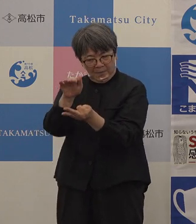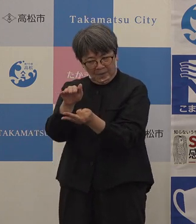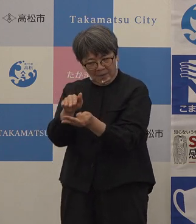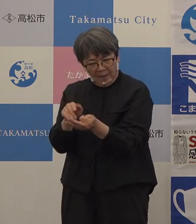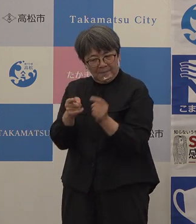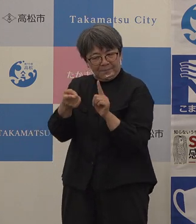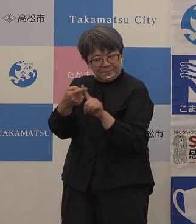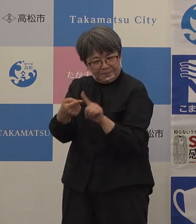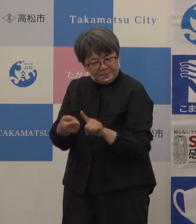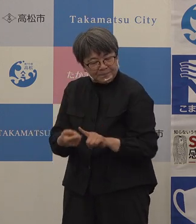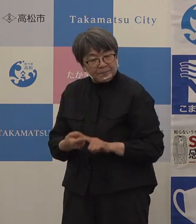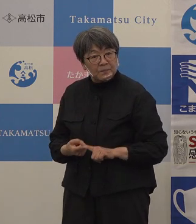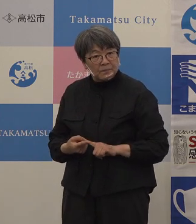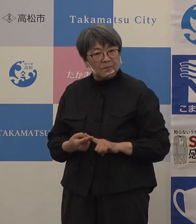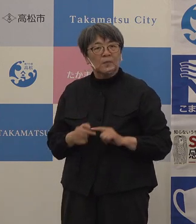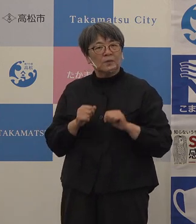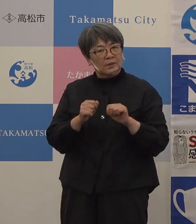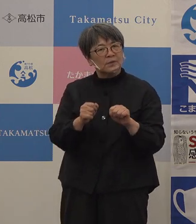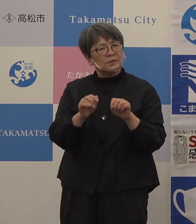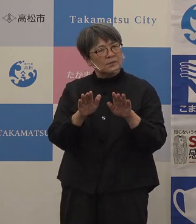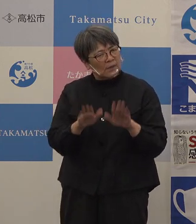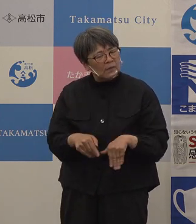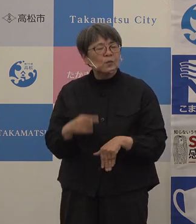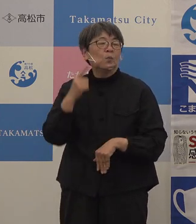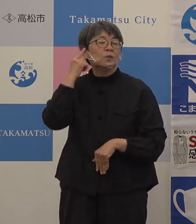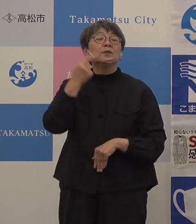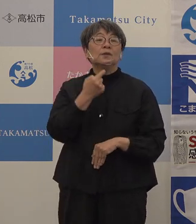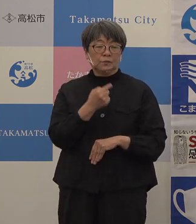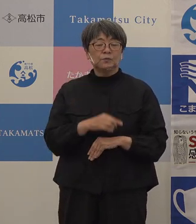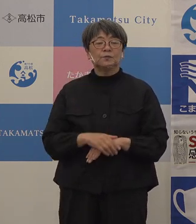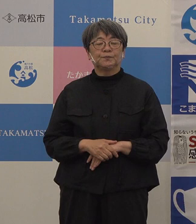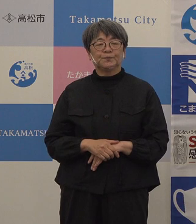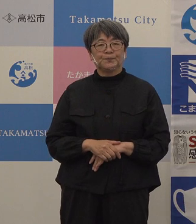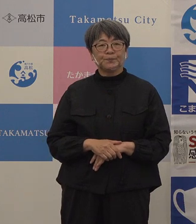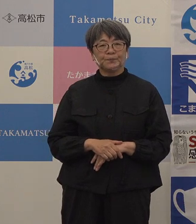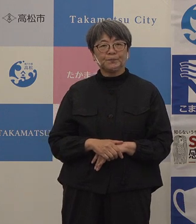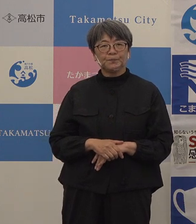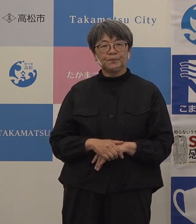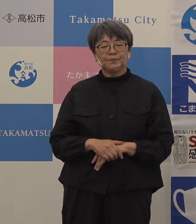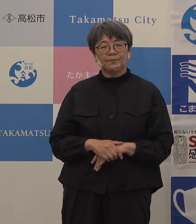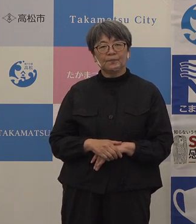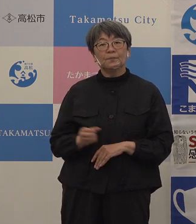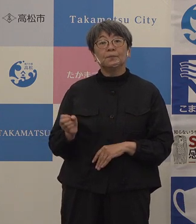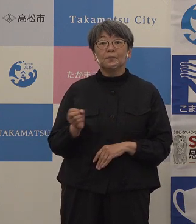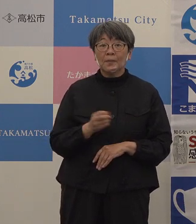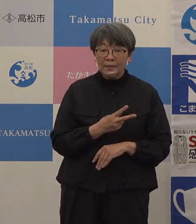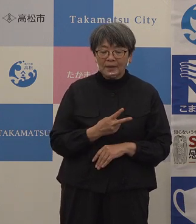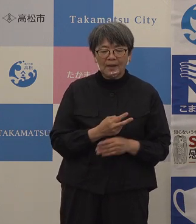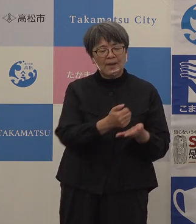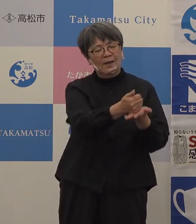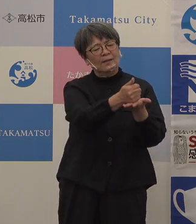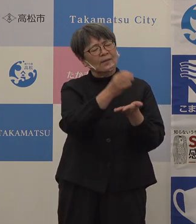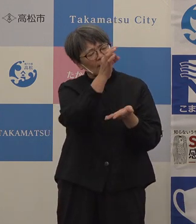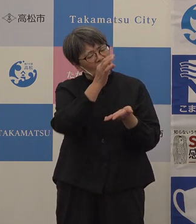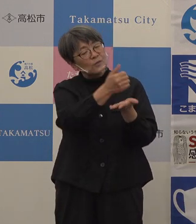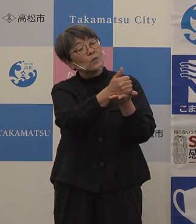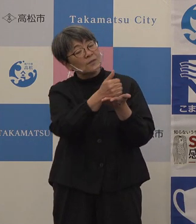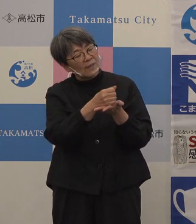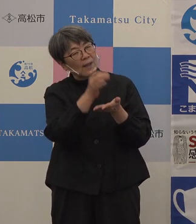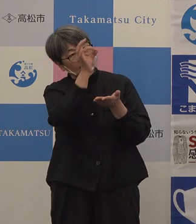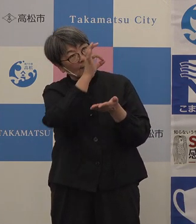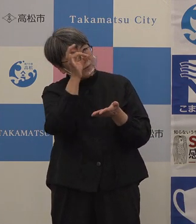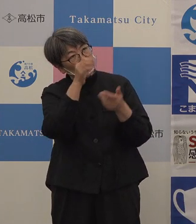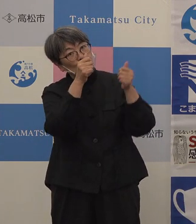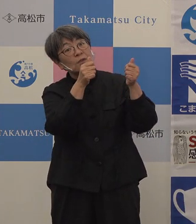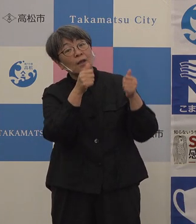現実的に対応できたものというふうに考えておるところでございます。 また、来場者が鑑賞した芸術